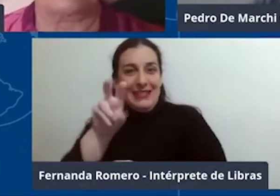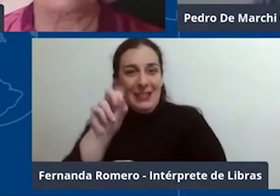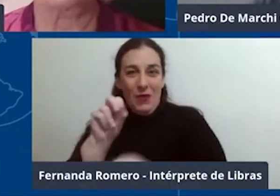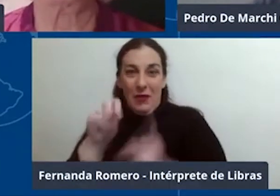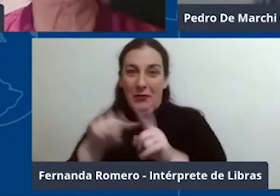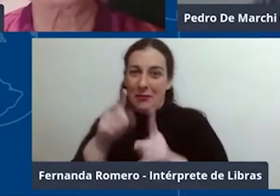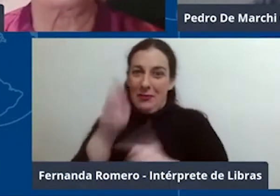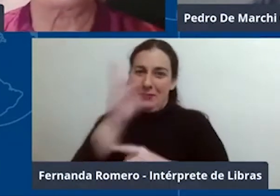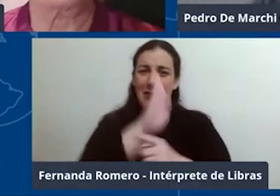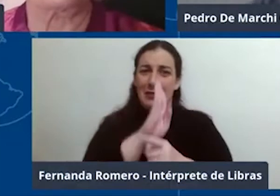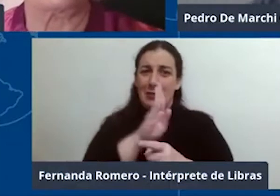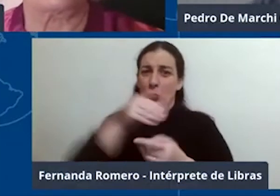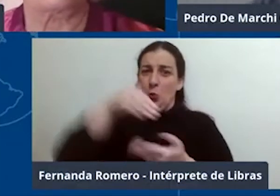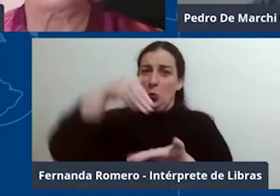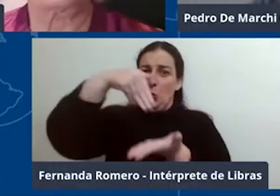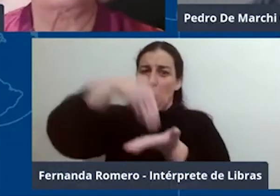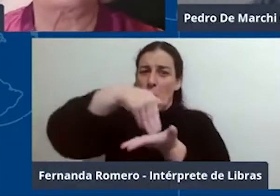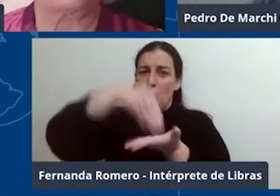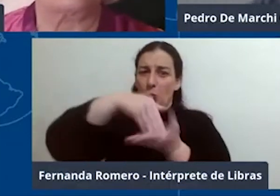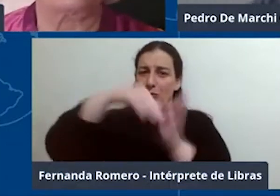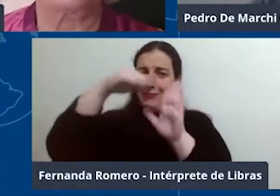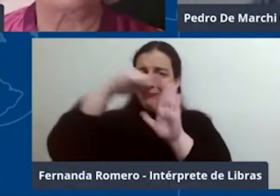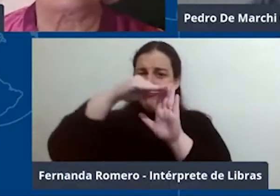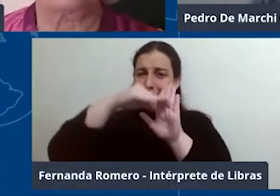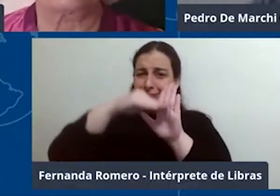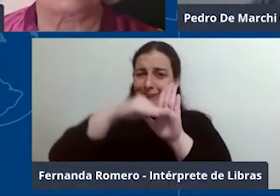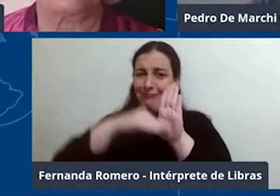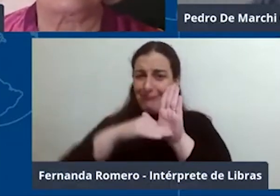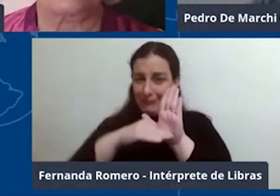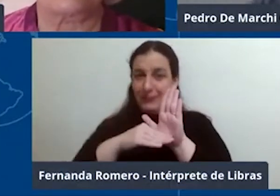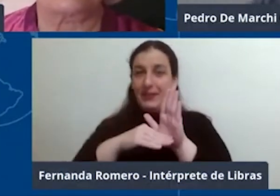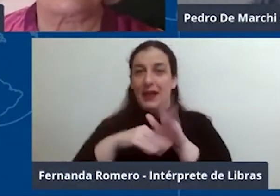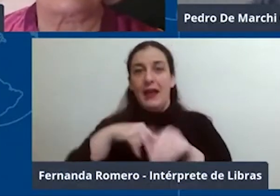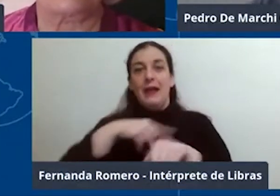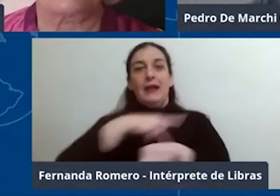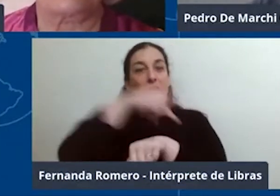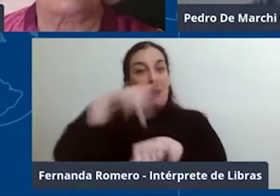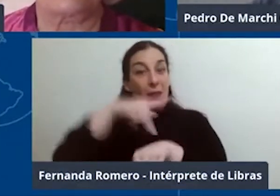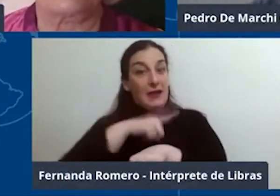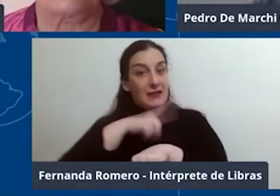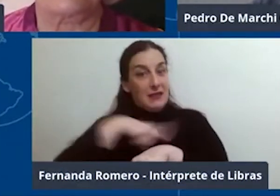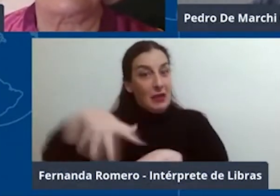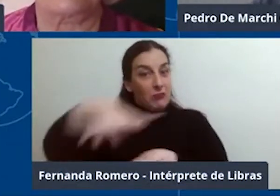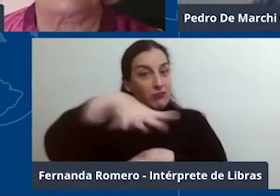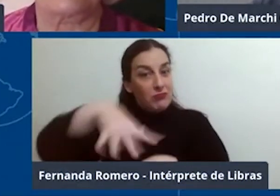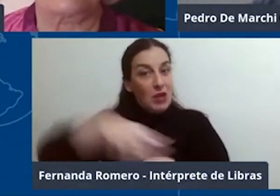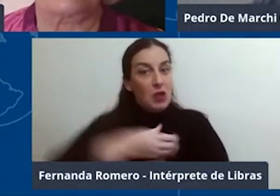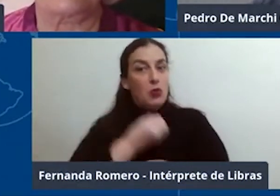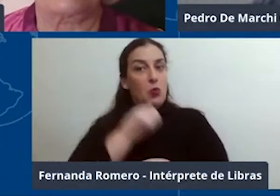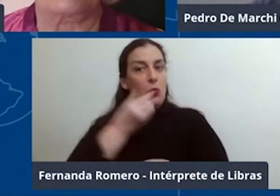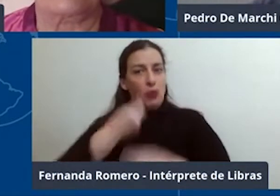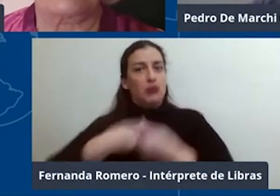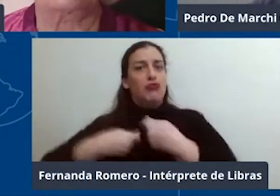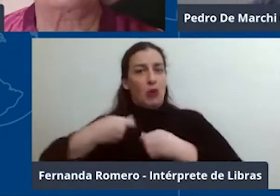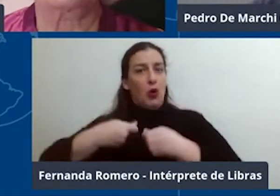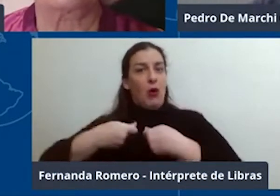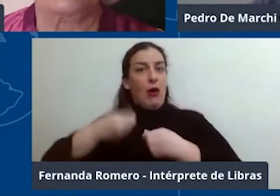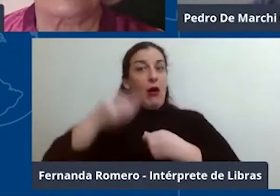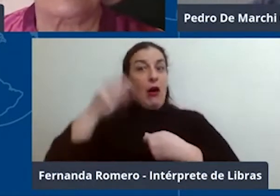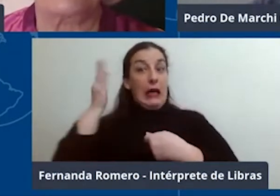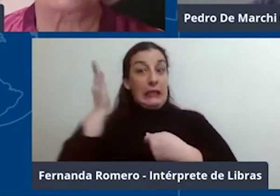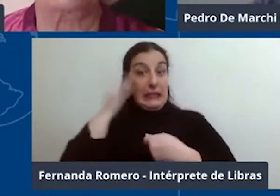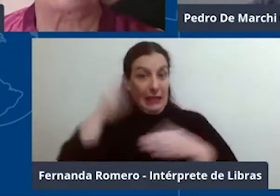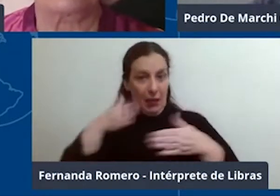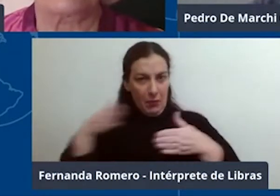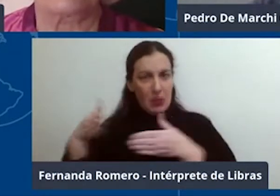da lista dos países com um bom ambiente de negócio. Né? A gente sabe que tem uma trilha longa de